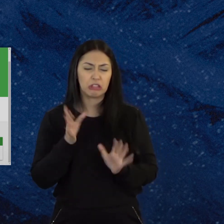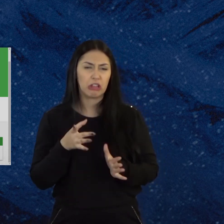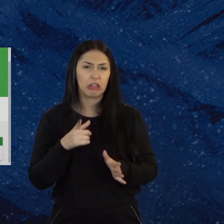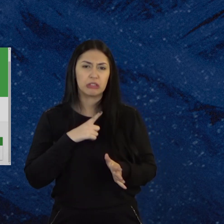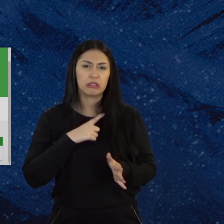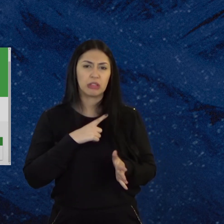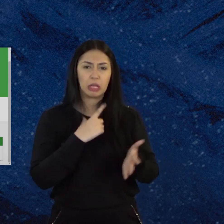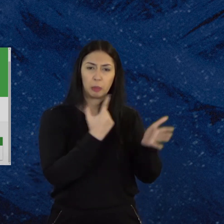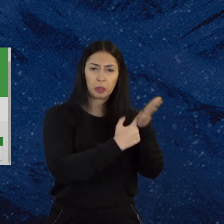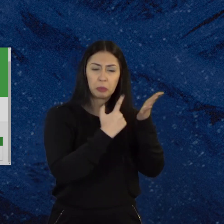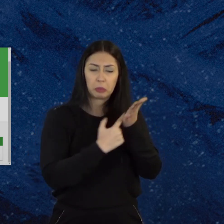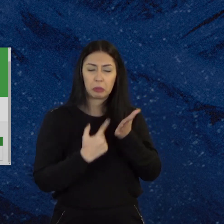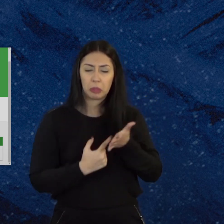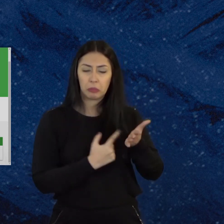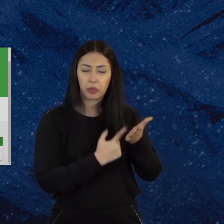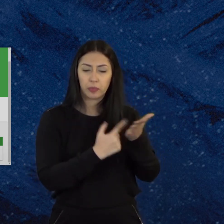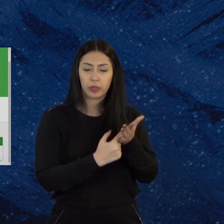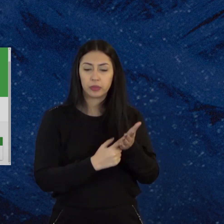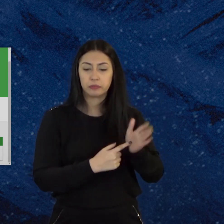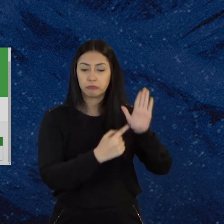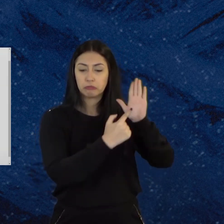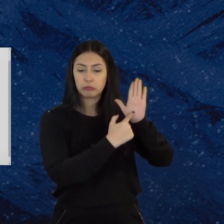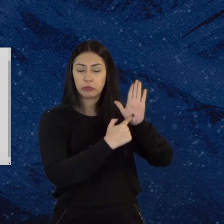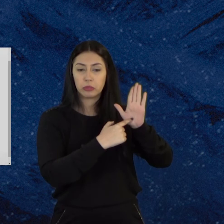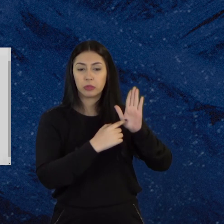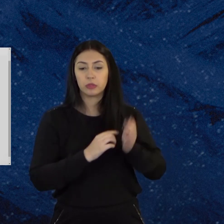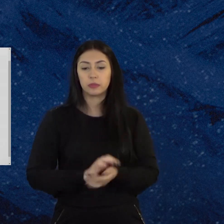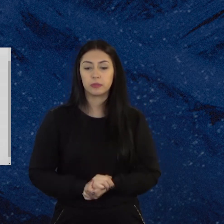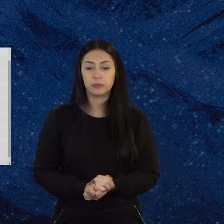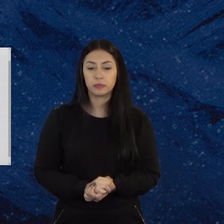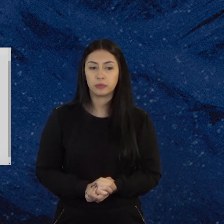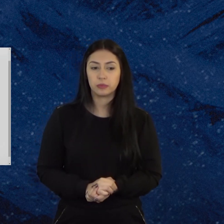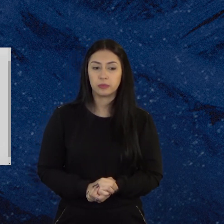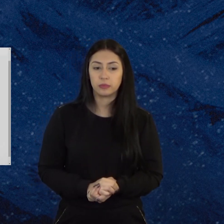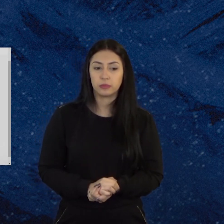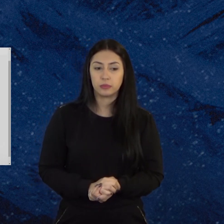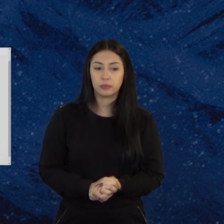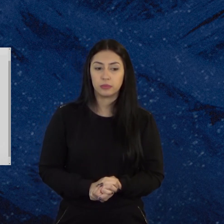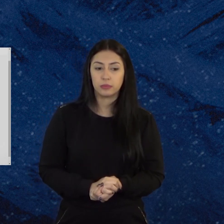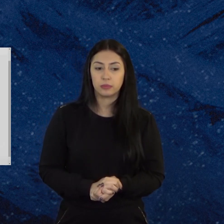programação. Acessar o conteúdo.